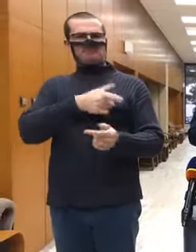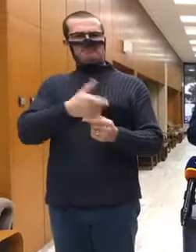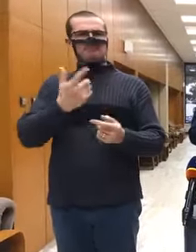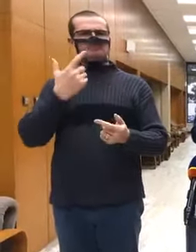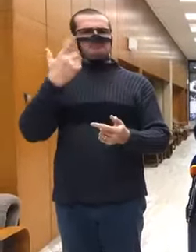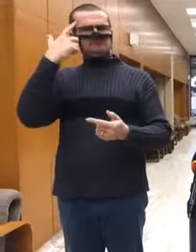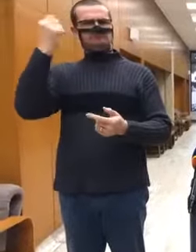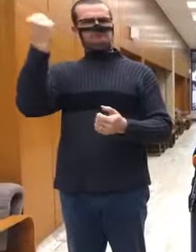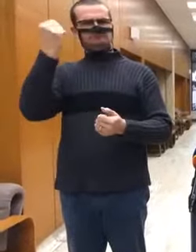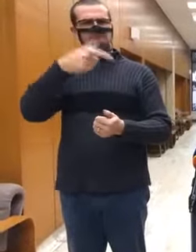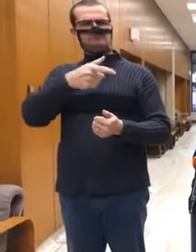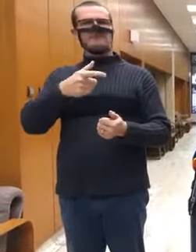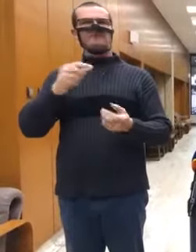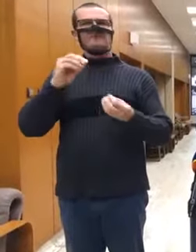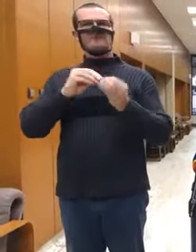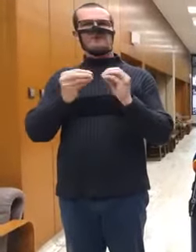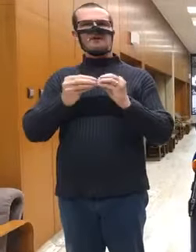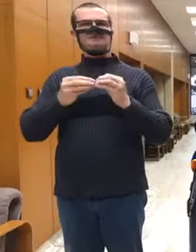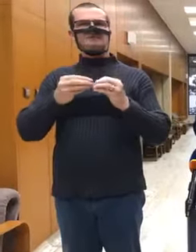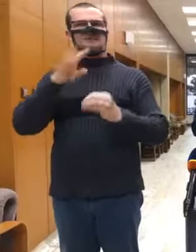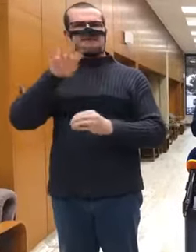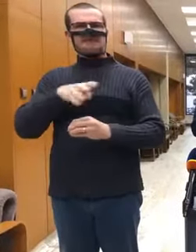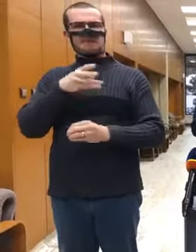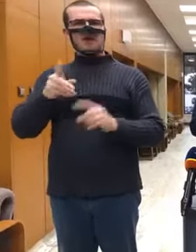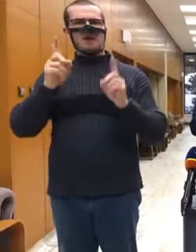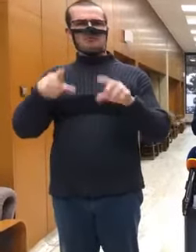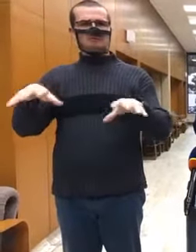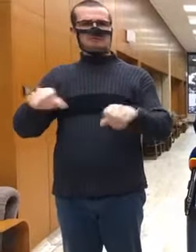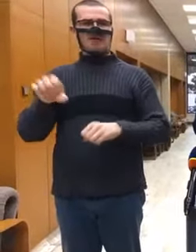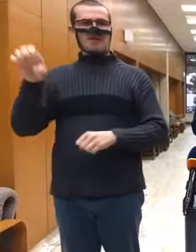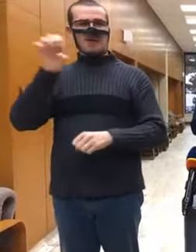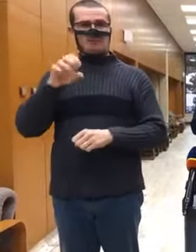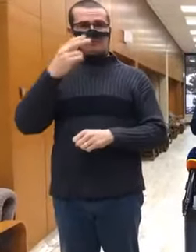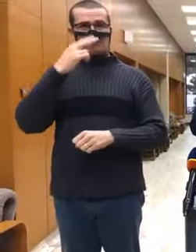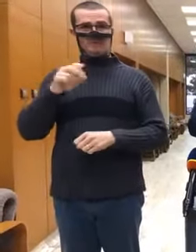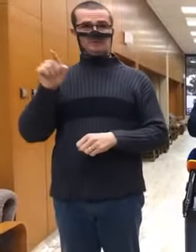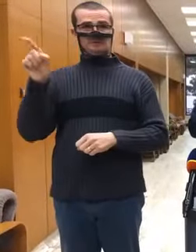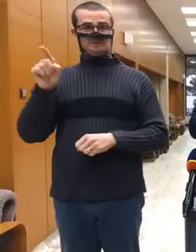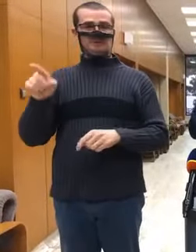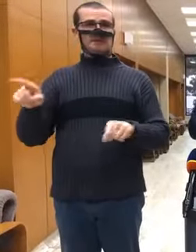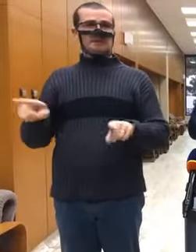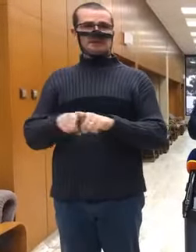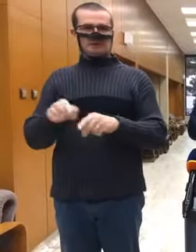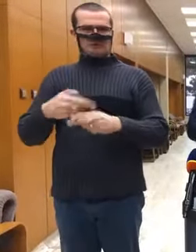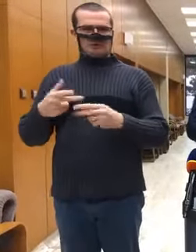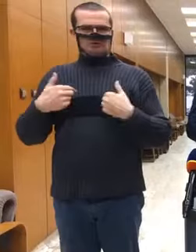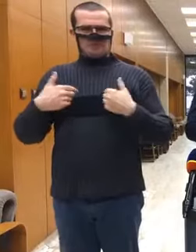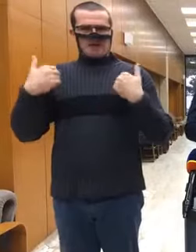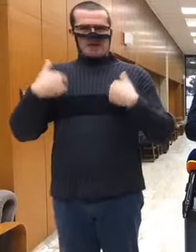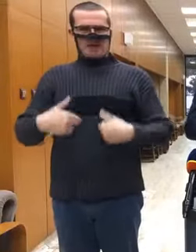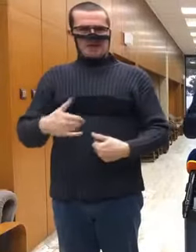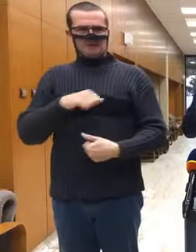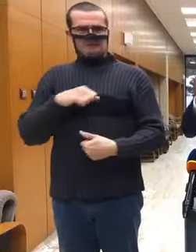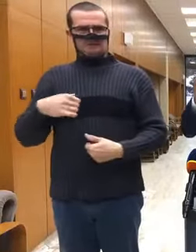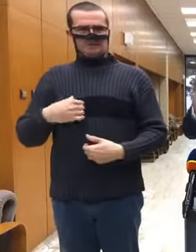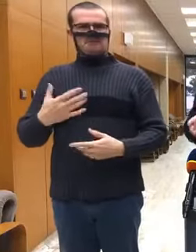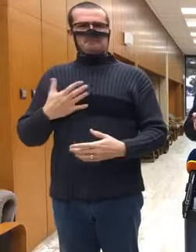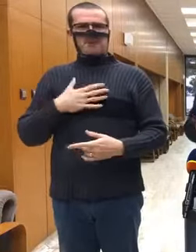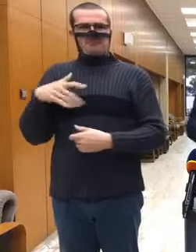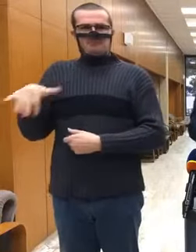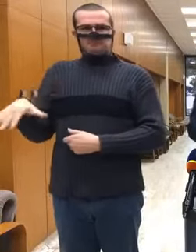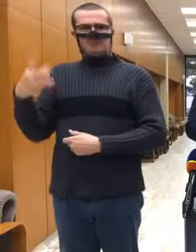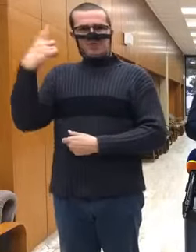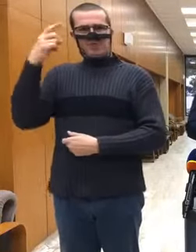reč o schémach, ktoré musí schváliť Európska komisia, tiež to neriešim ja osobne, mám na to